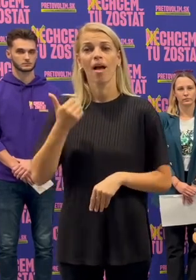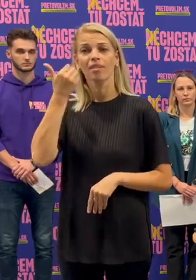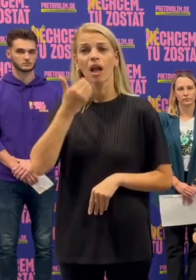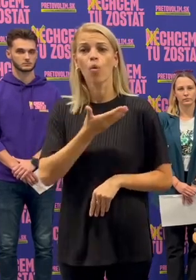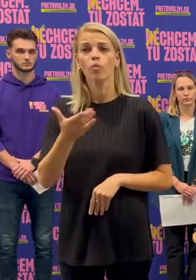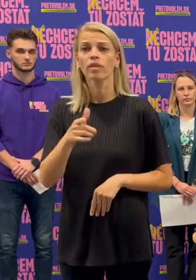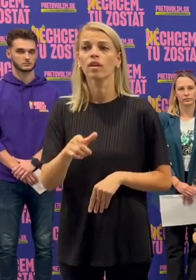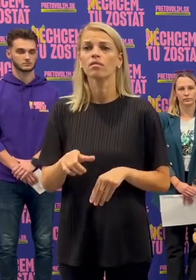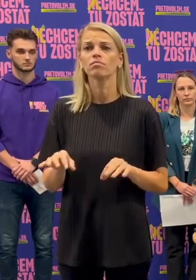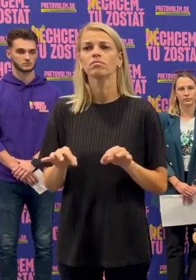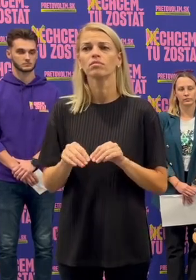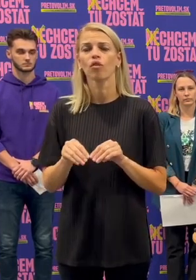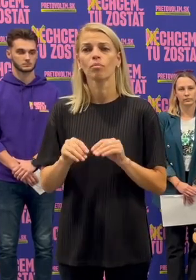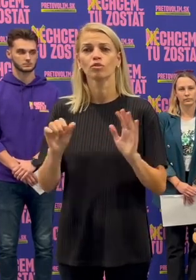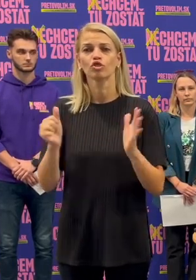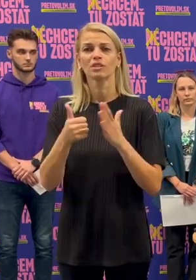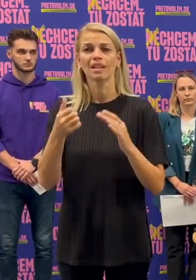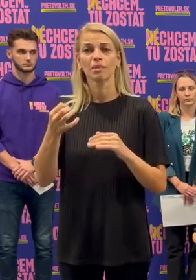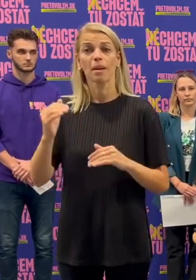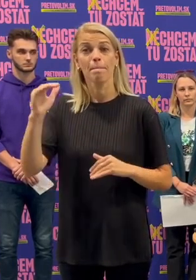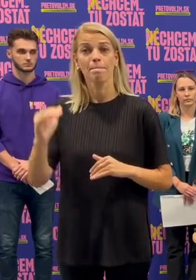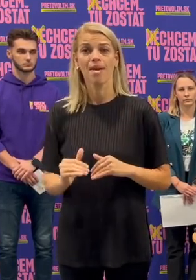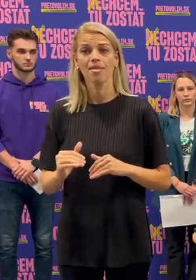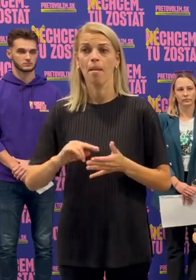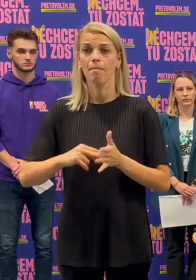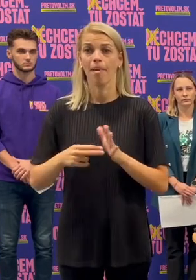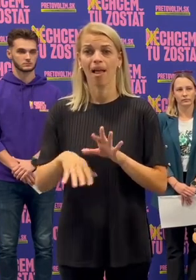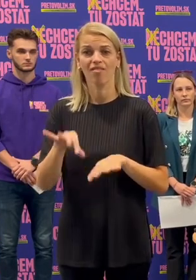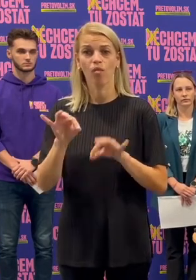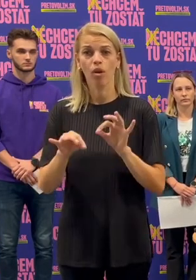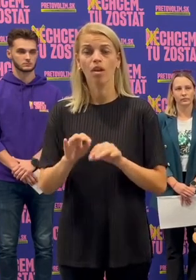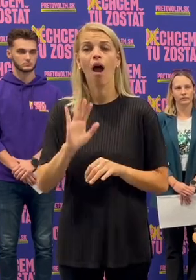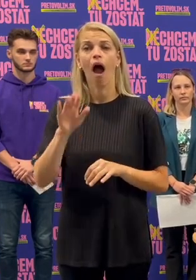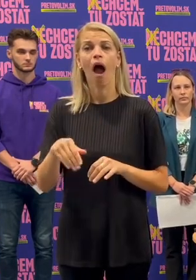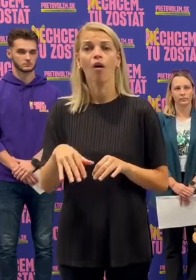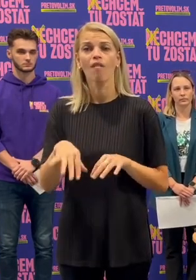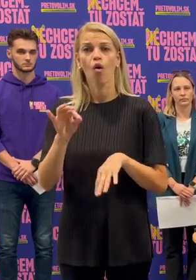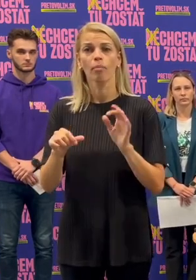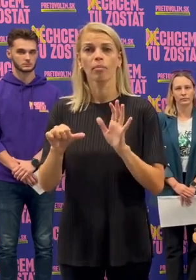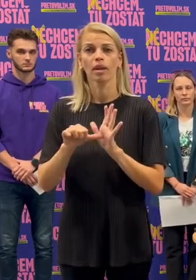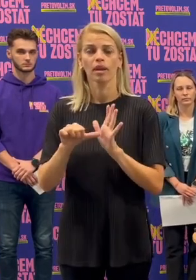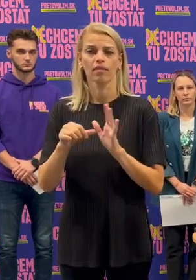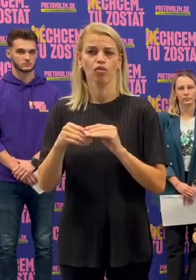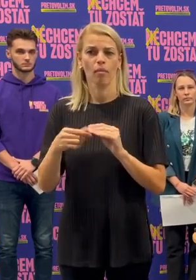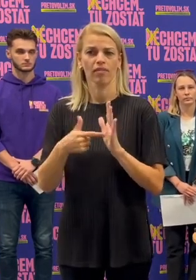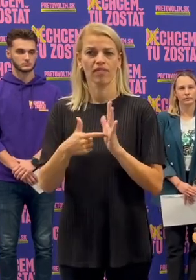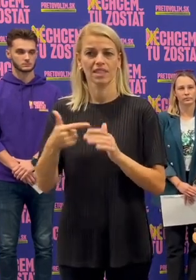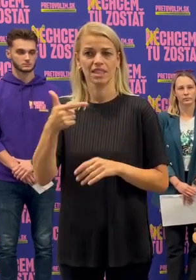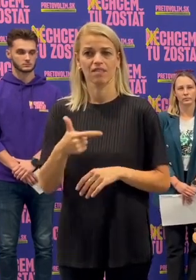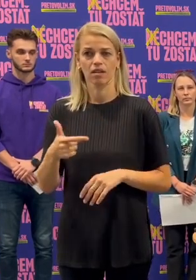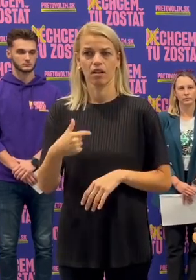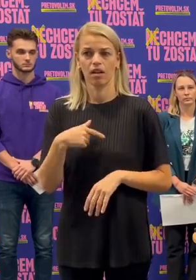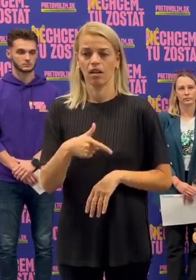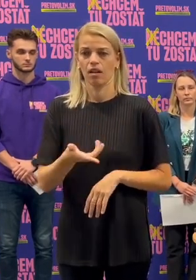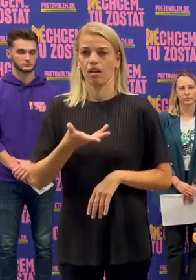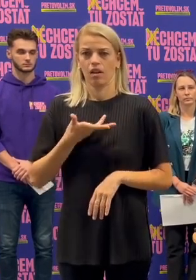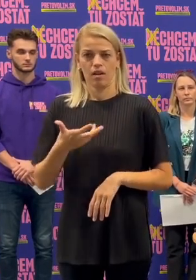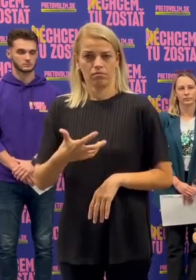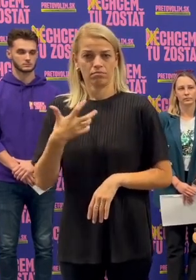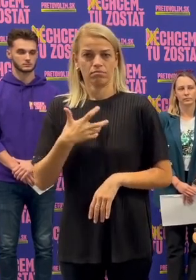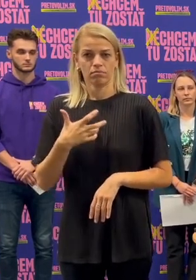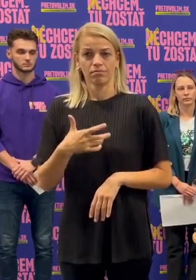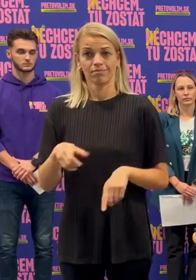chystalo voliť o 16% menej v tejto vekovej kategórii ako vo voľbách v roku 2020. Čo ma vydesilo, pretože práve, ako